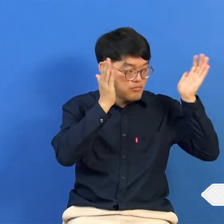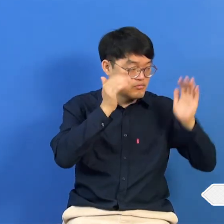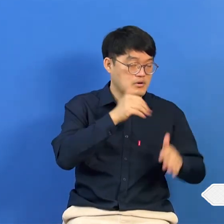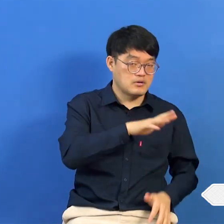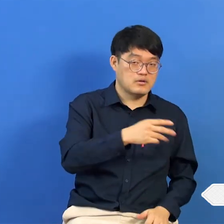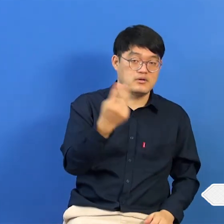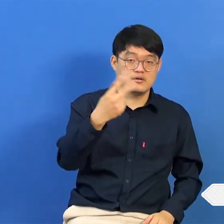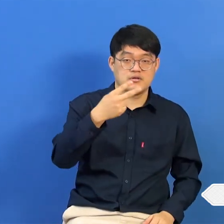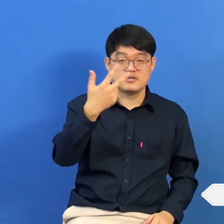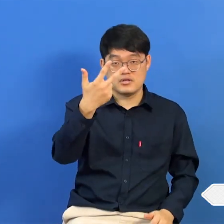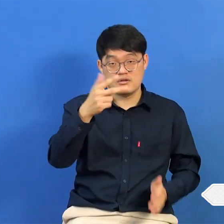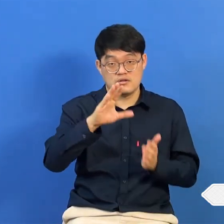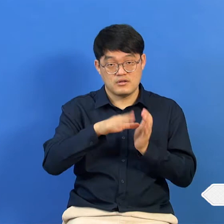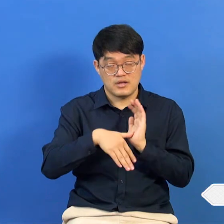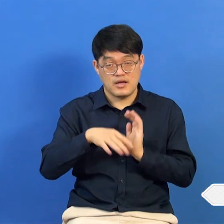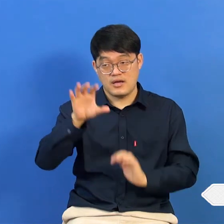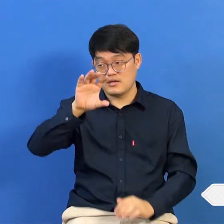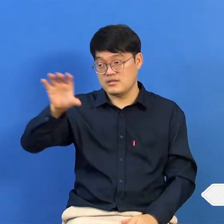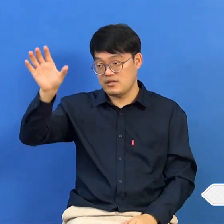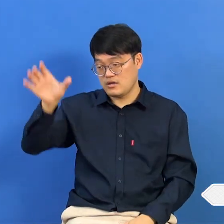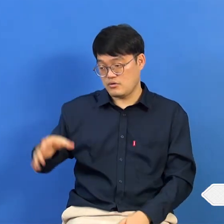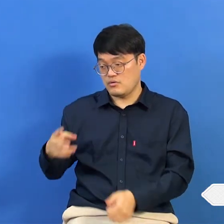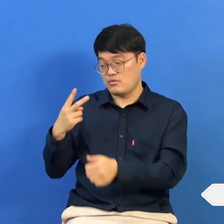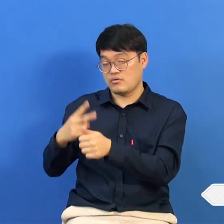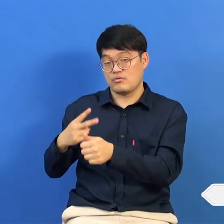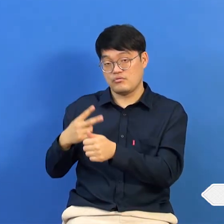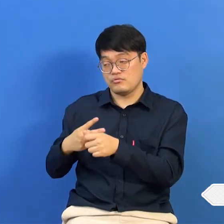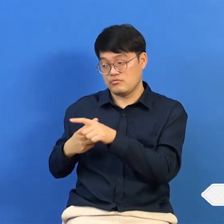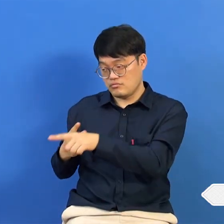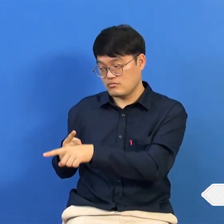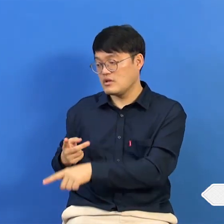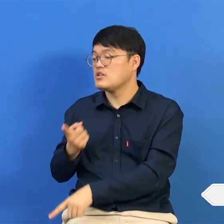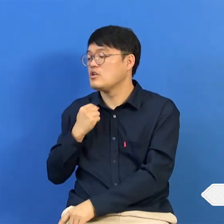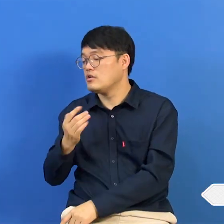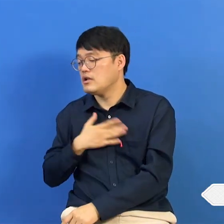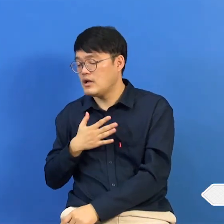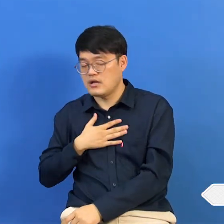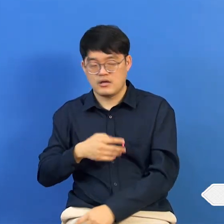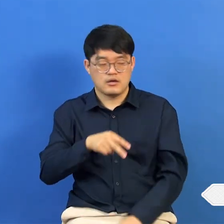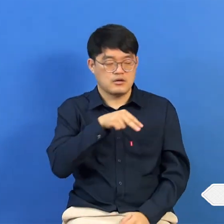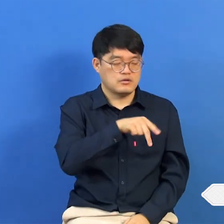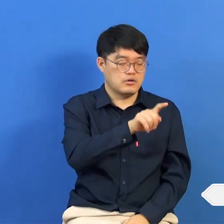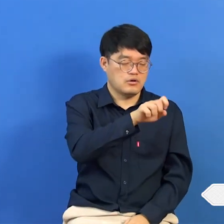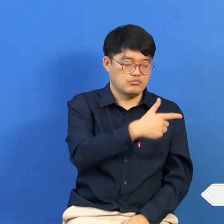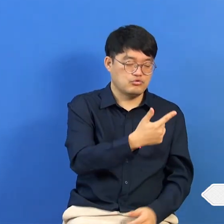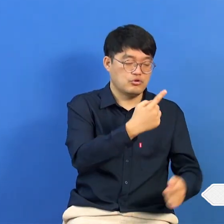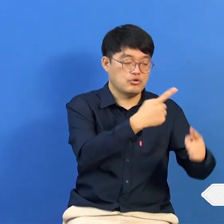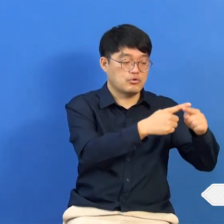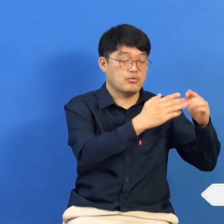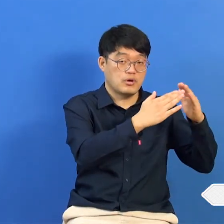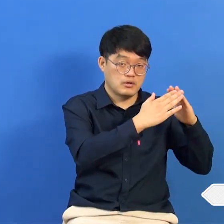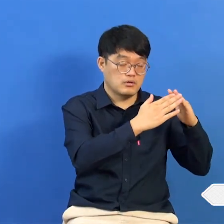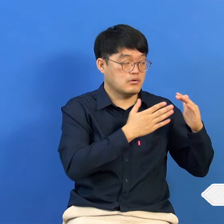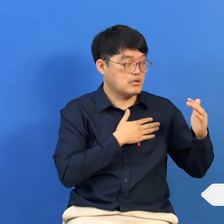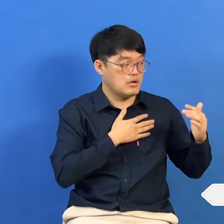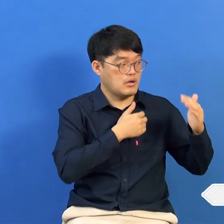2007년도에 신학교 교수로 있던 저를 서문교회에서 이렇게 오라고 할 때 저는 긴가민가